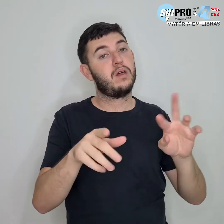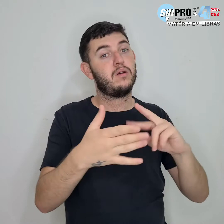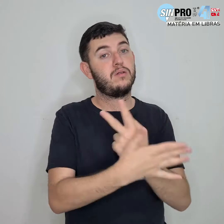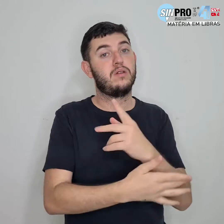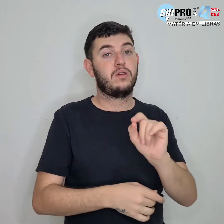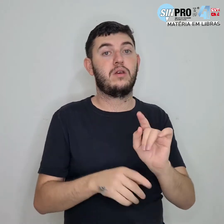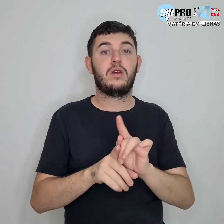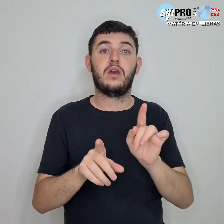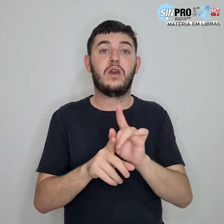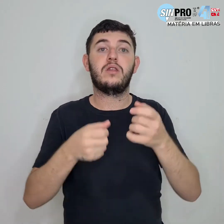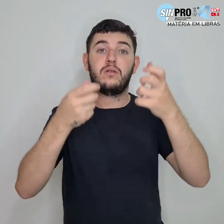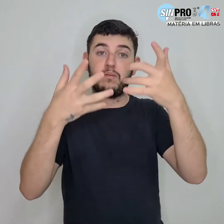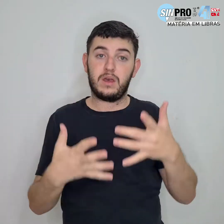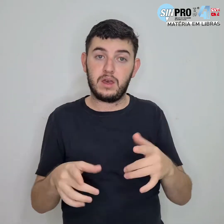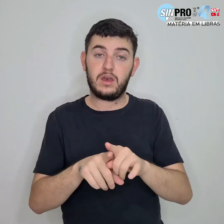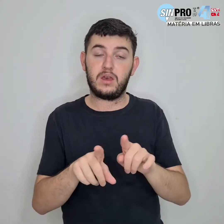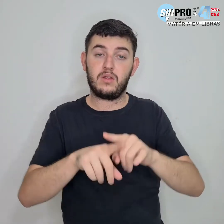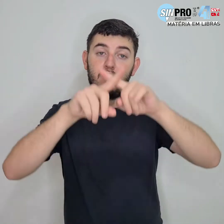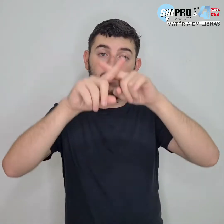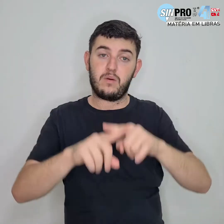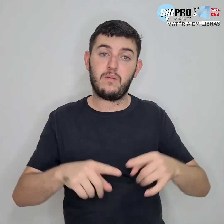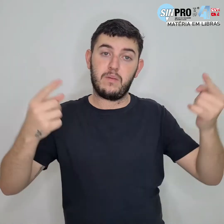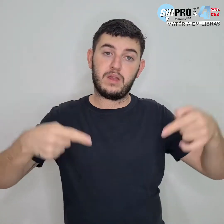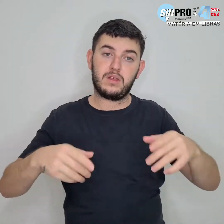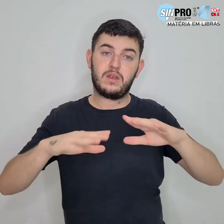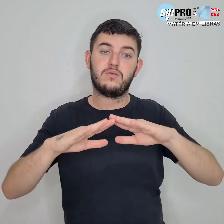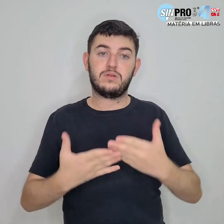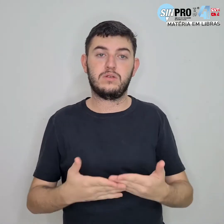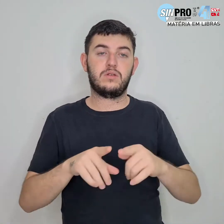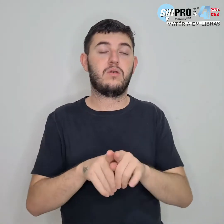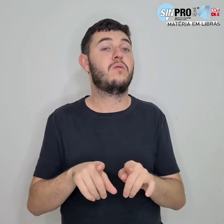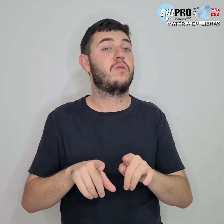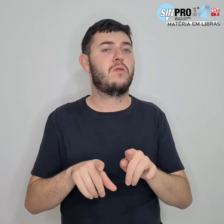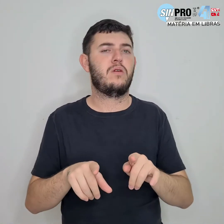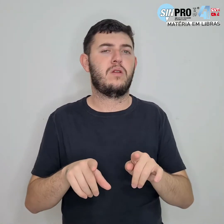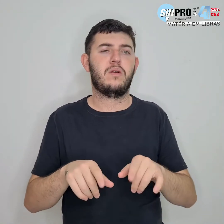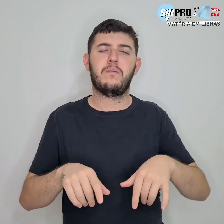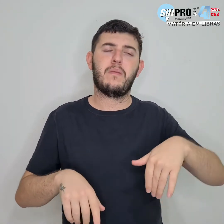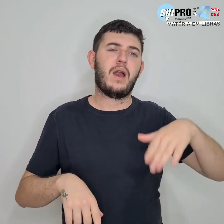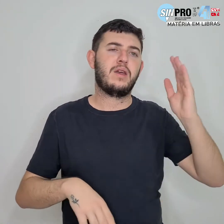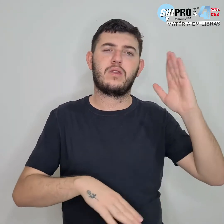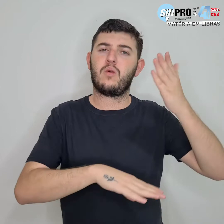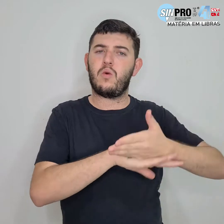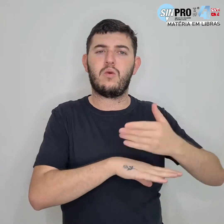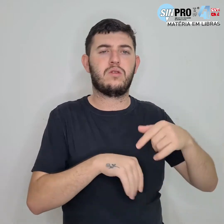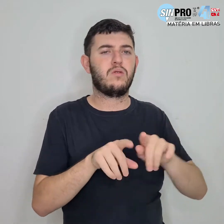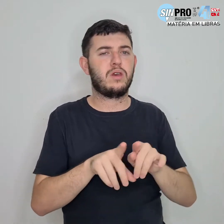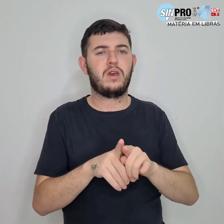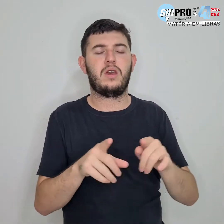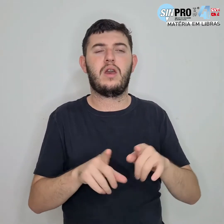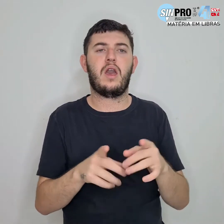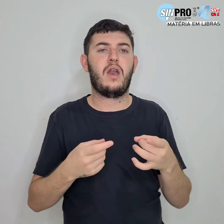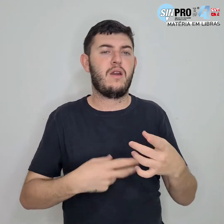educacional competitivo do que por um monopólio governamental. Os fornecedores de serviços